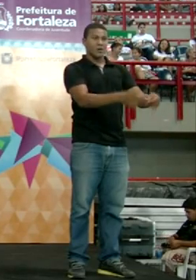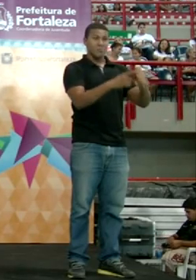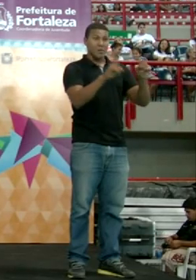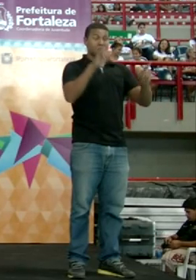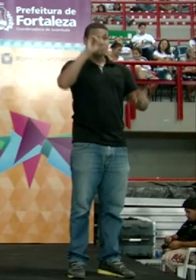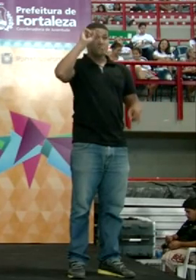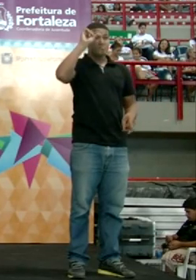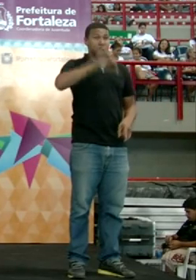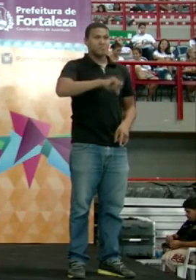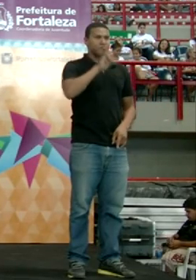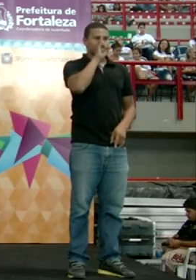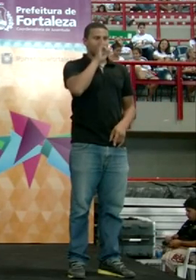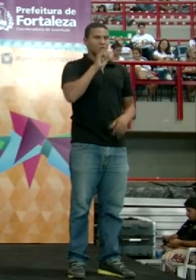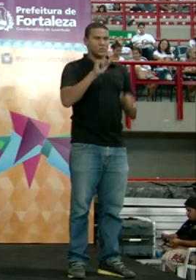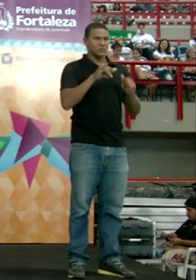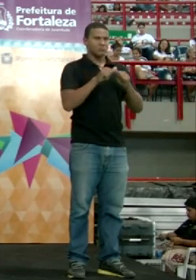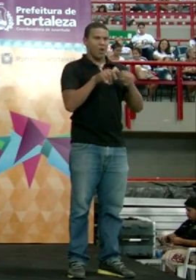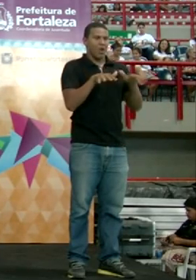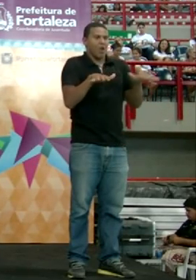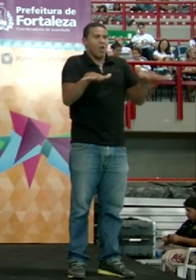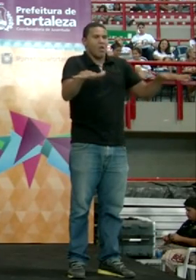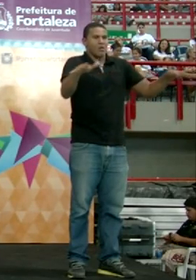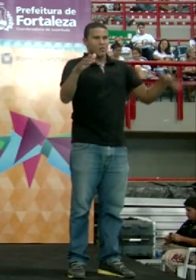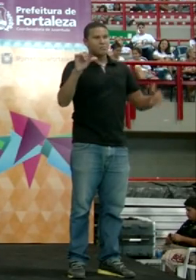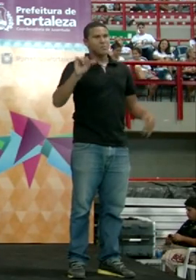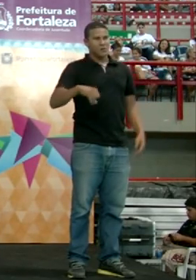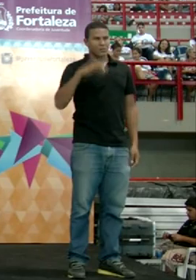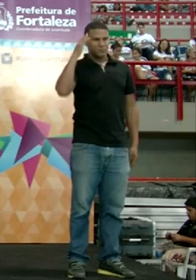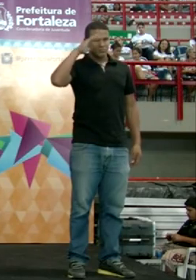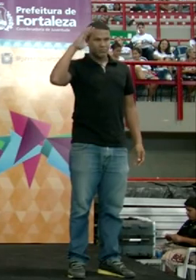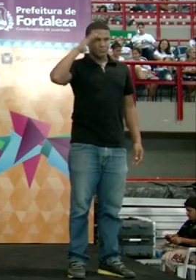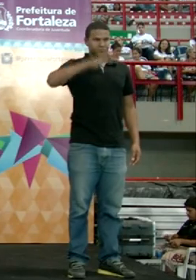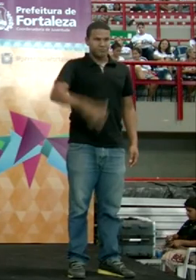Aí sim, traria uma série de problemas.